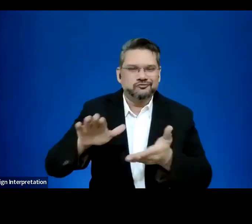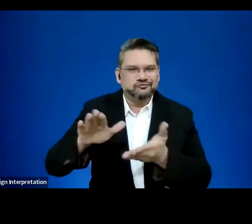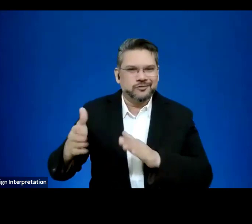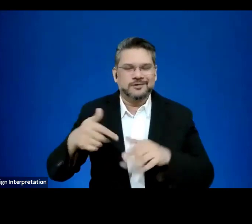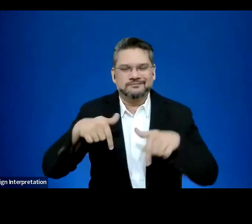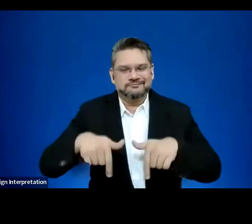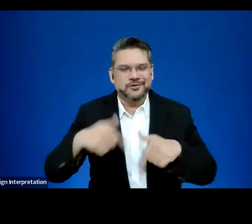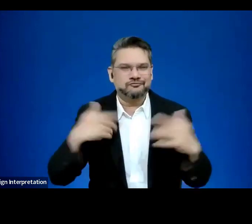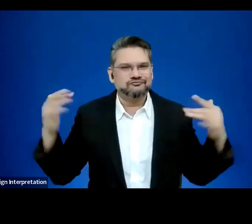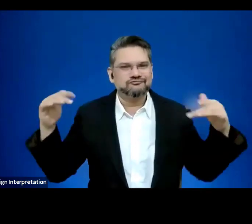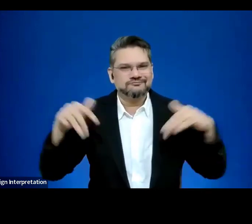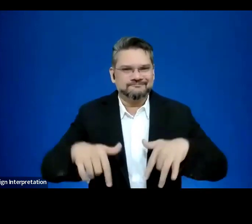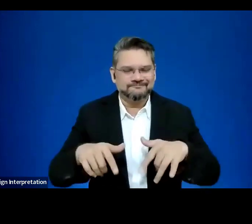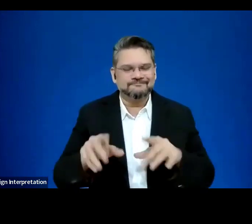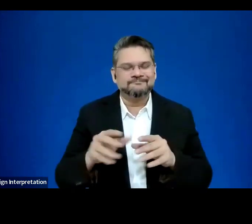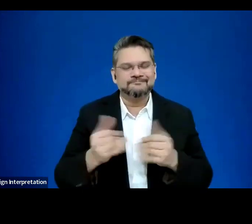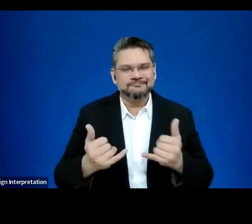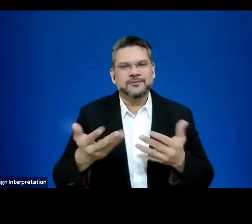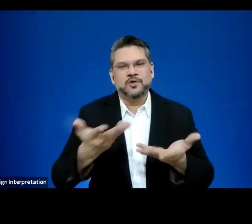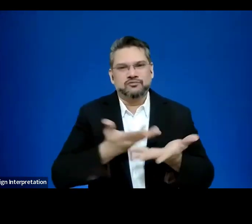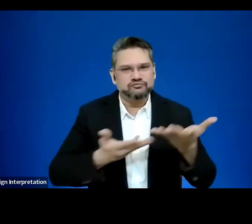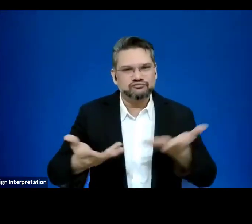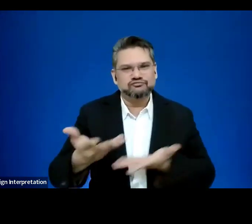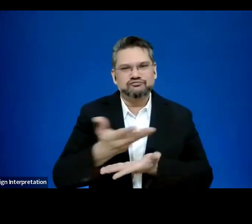在一起，在线上。